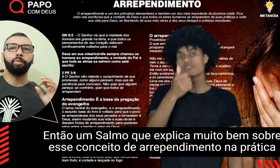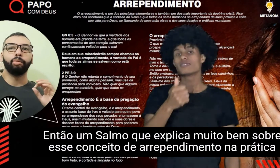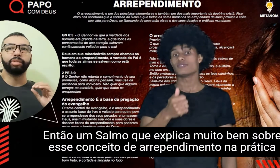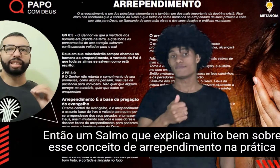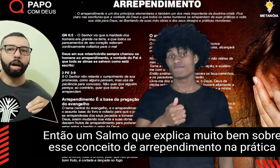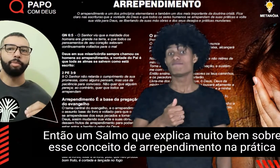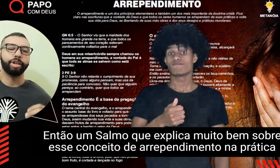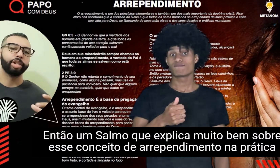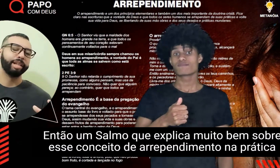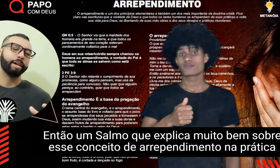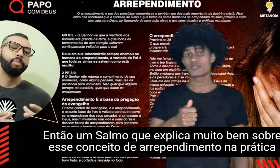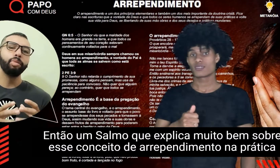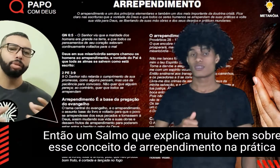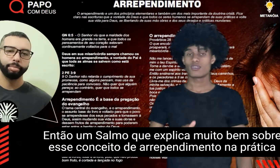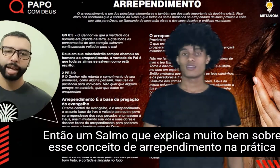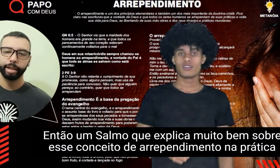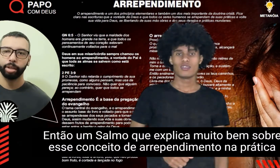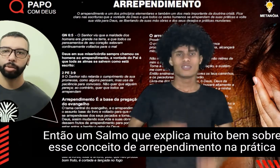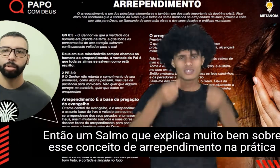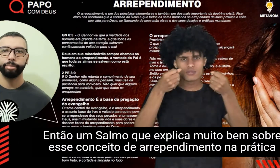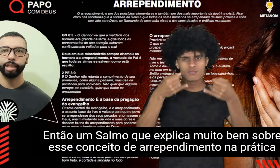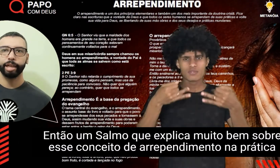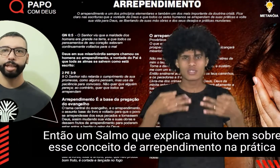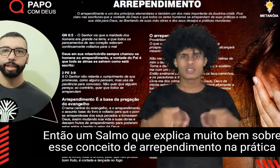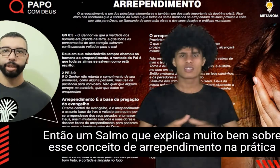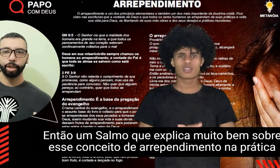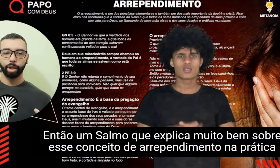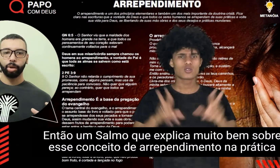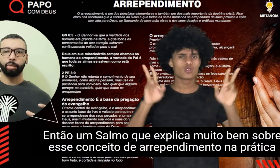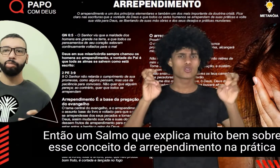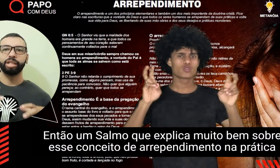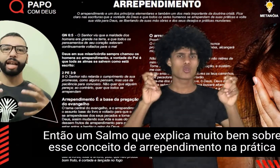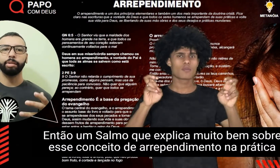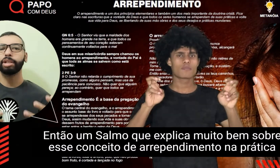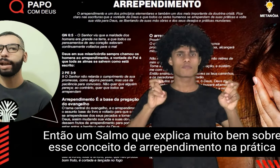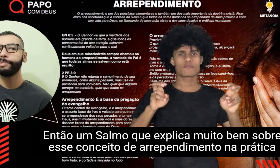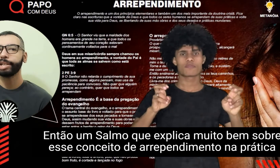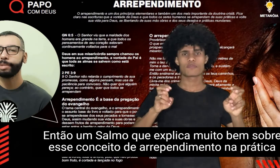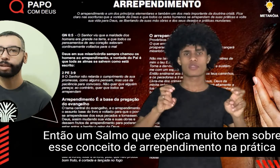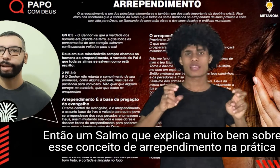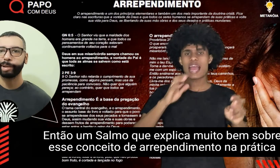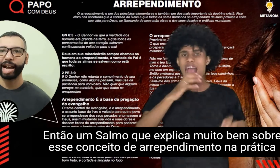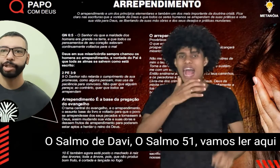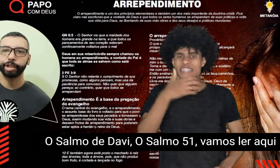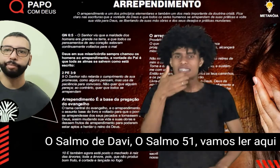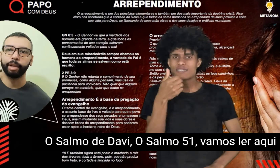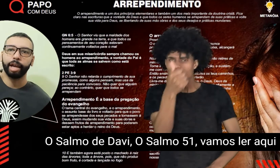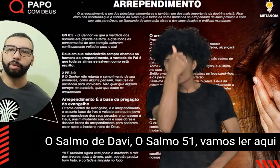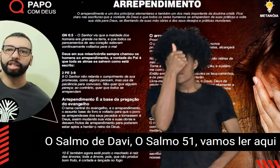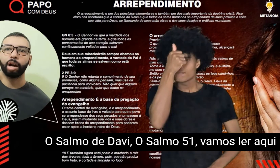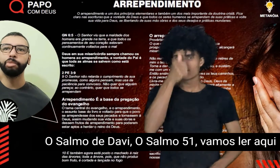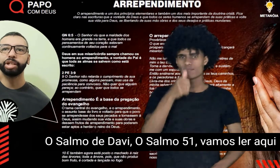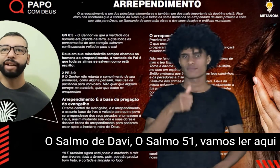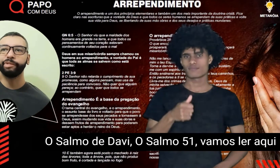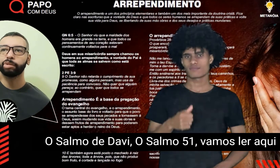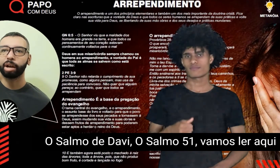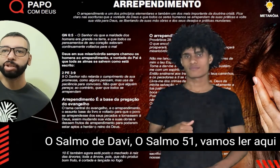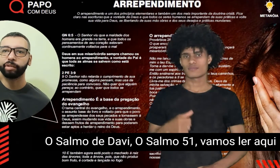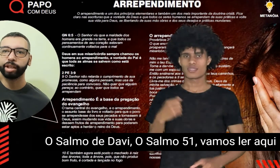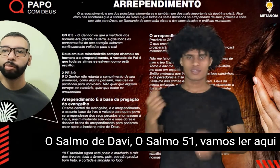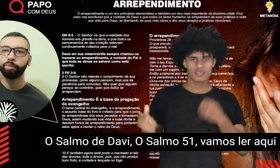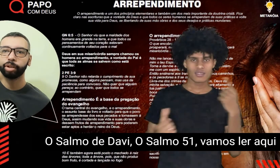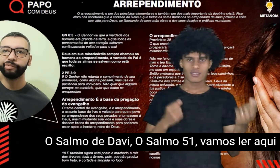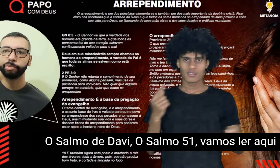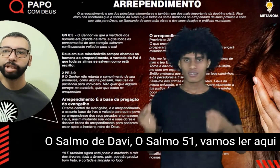Então, um salmo que explica muito bem sobre esse conceito de arrependimento na prática é o Salmo de Davi, o